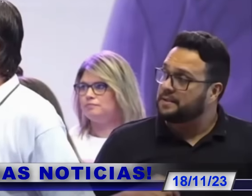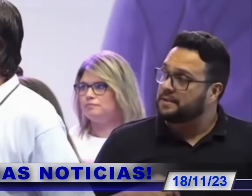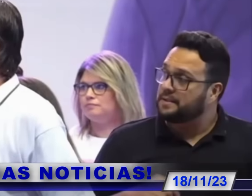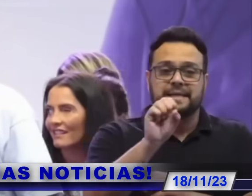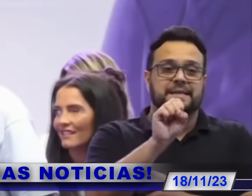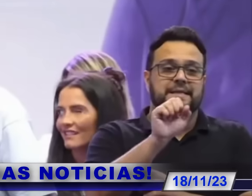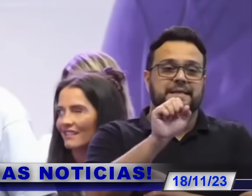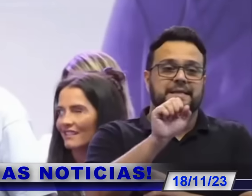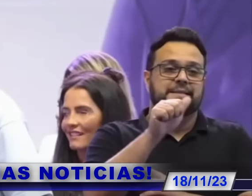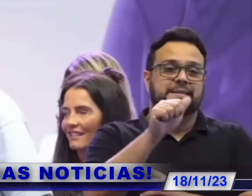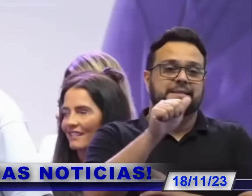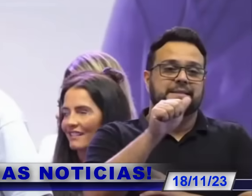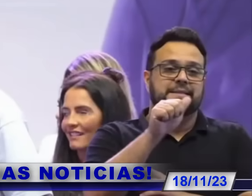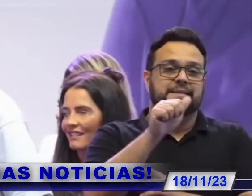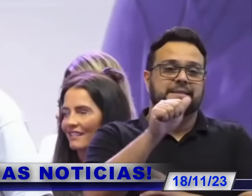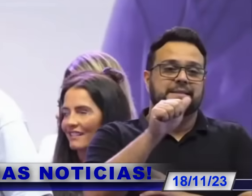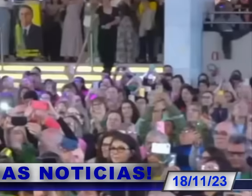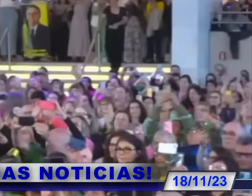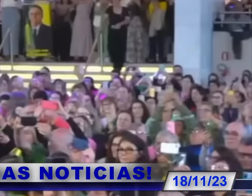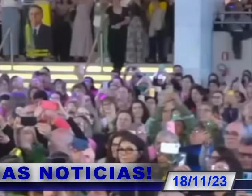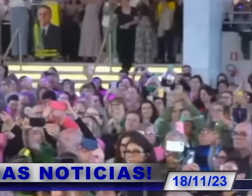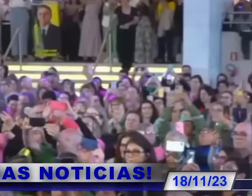o Sanderson.